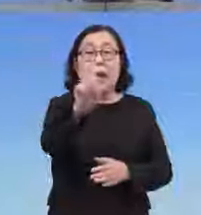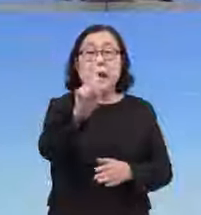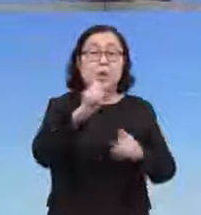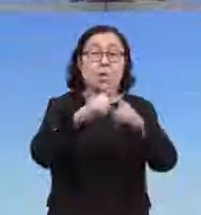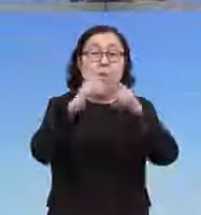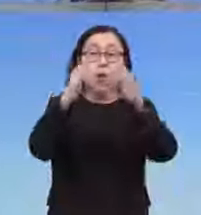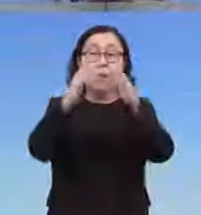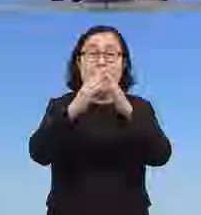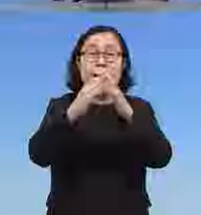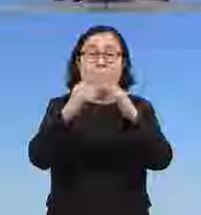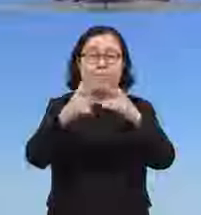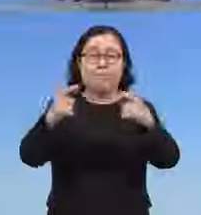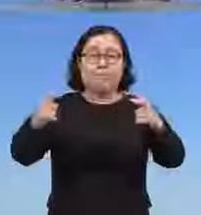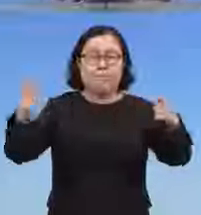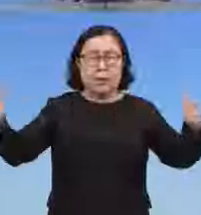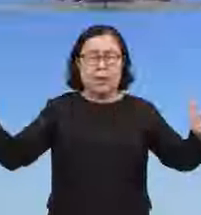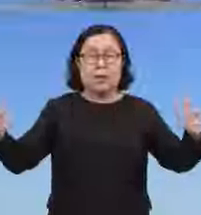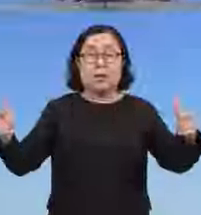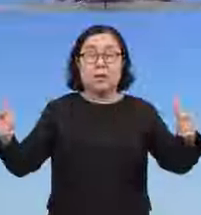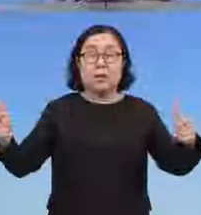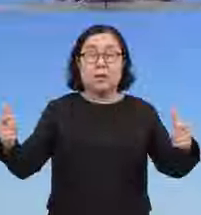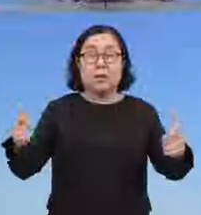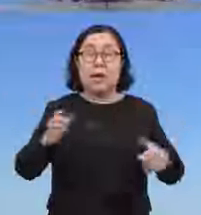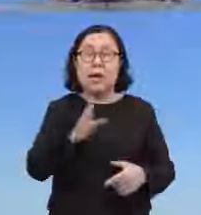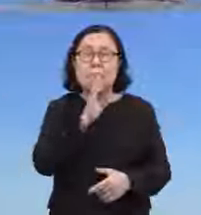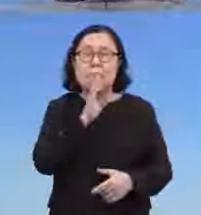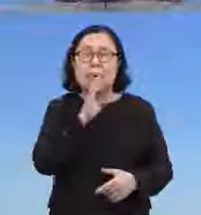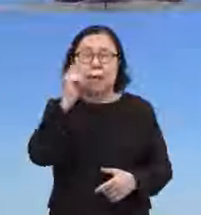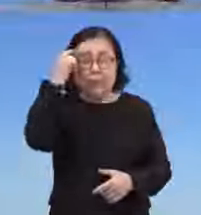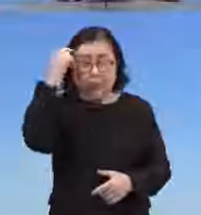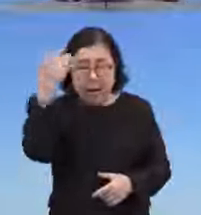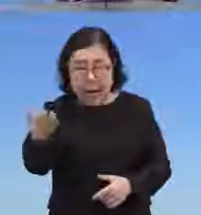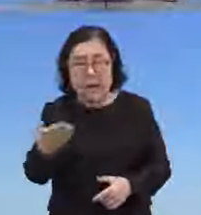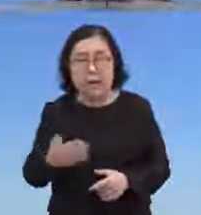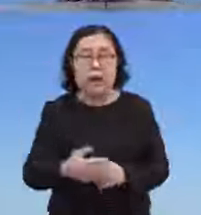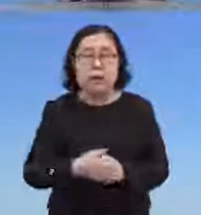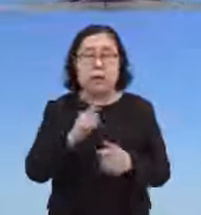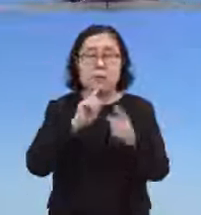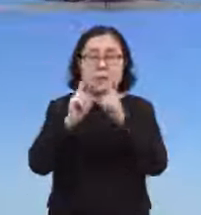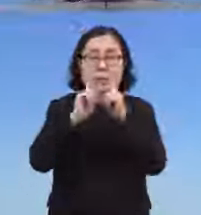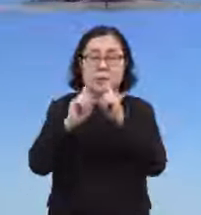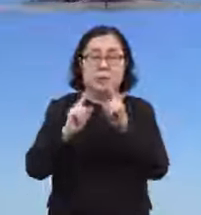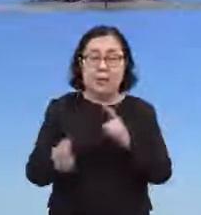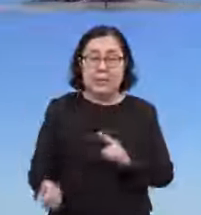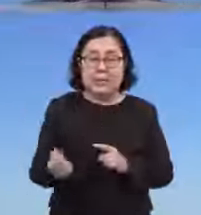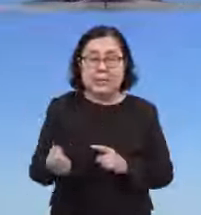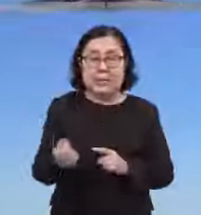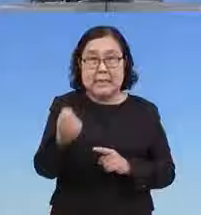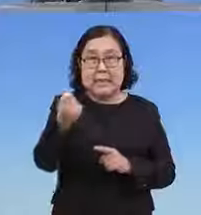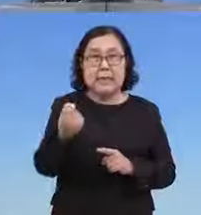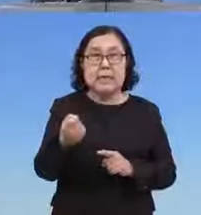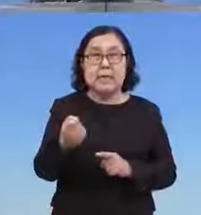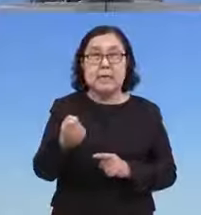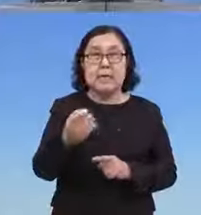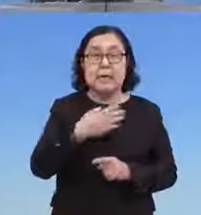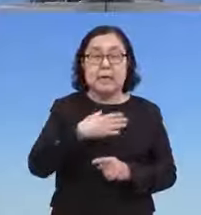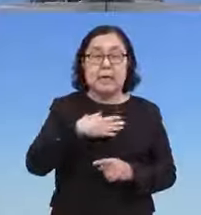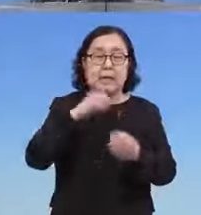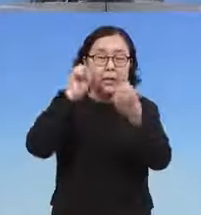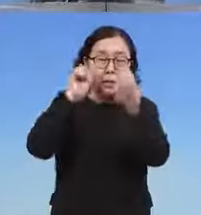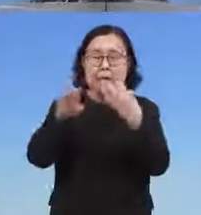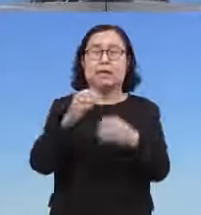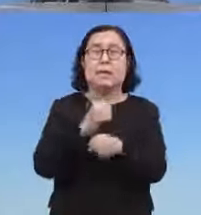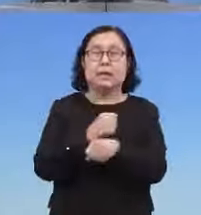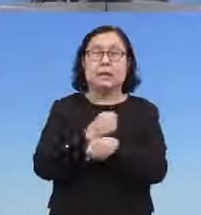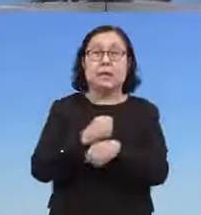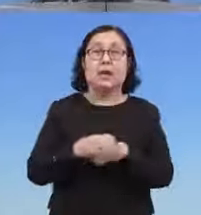많은데 네 한 교회만 4,000명 5,000명씩 등록하는 게 옳은 일이냐고, 그 말씀에 그냥 그 자리에서 즉시 곧